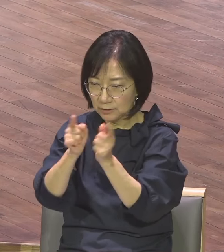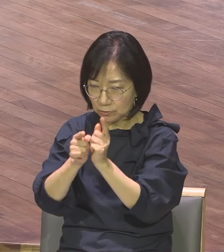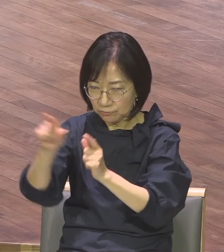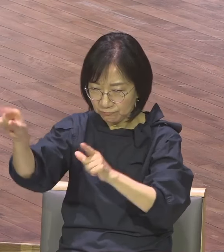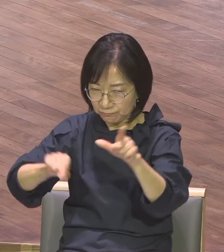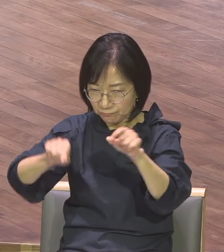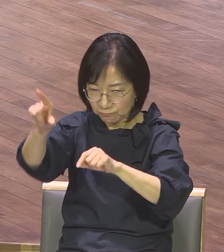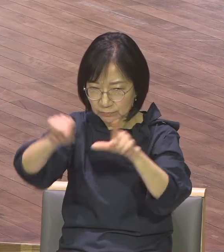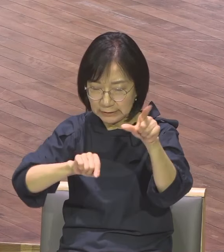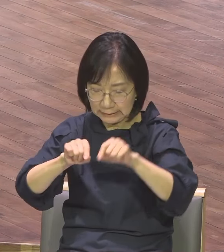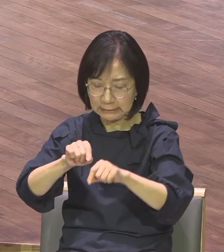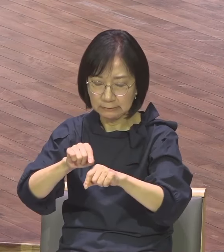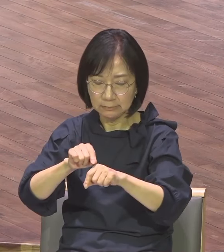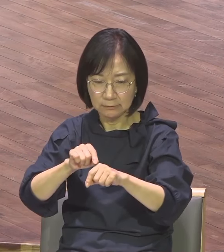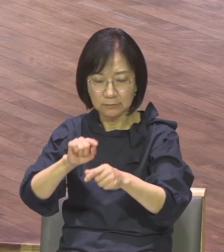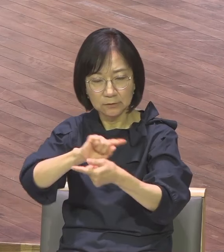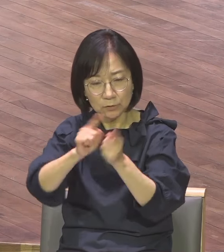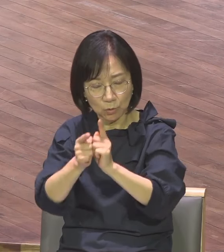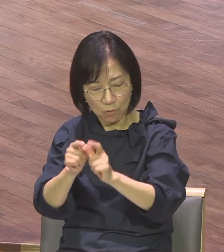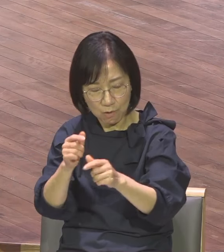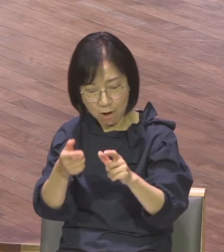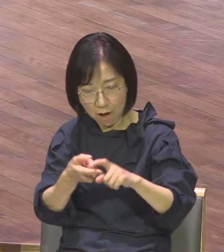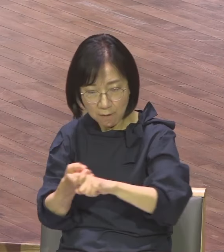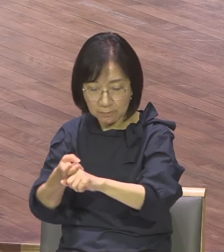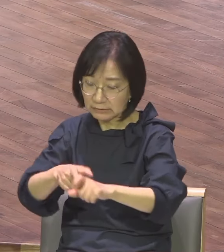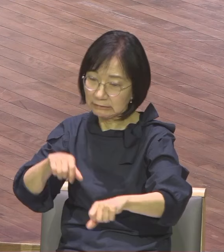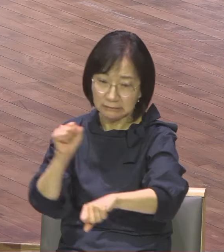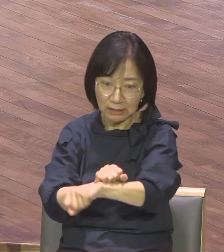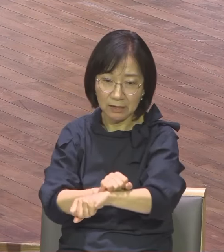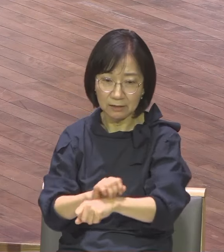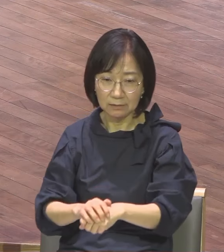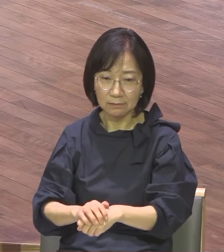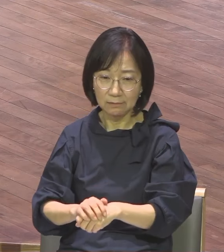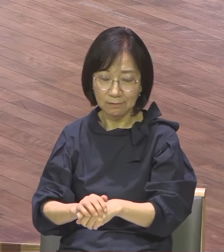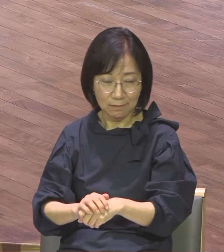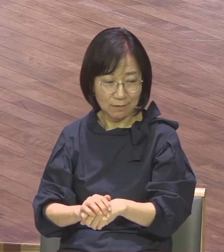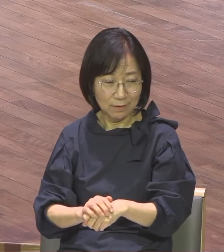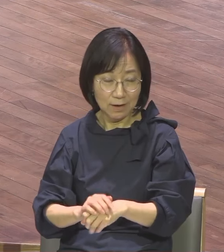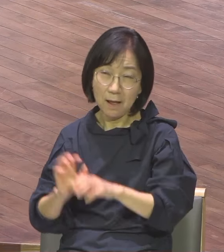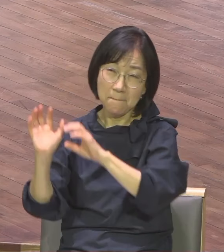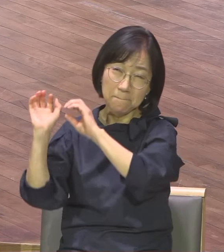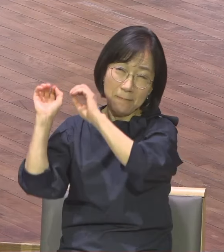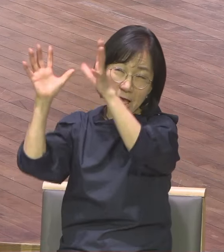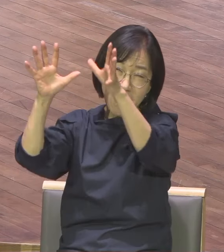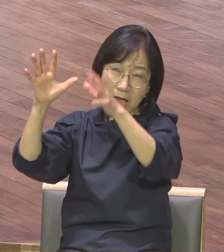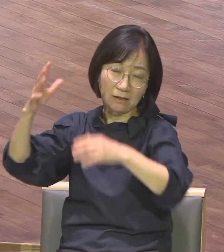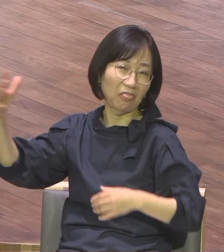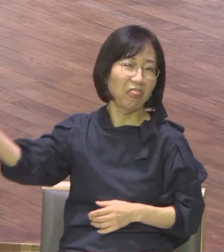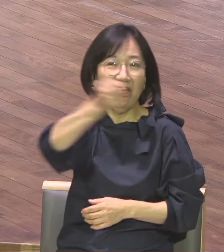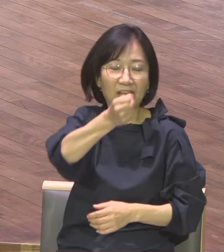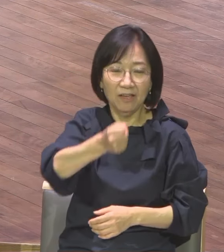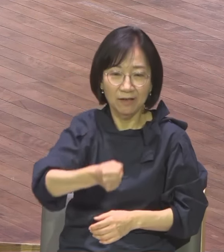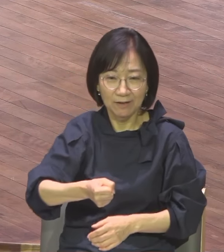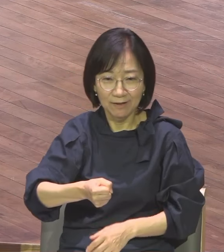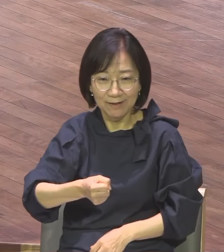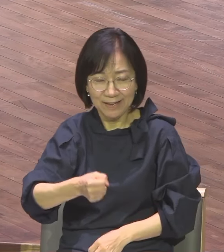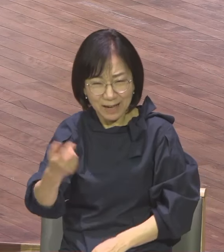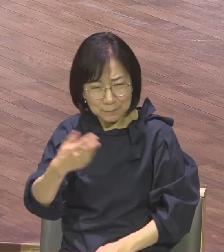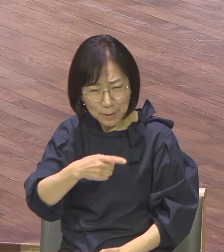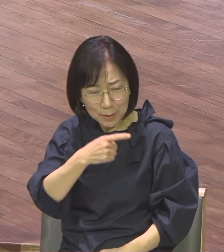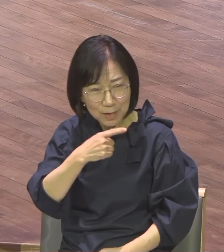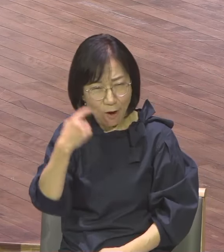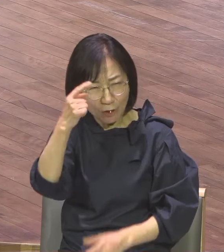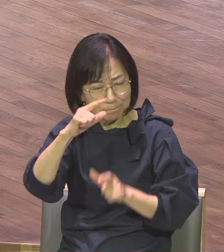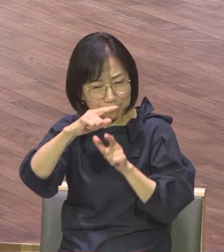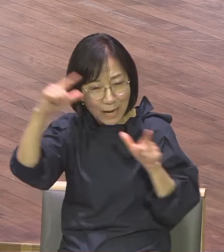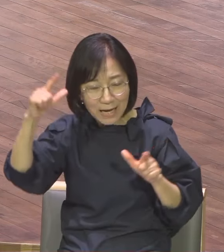피펜이라고 아주 재밌는 친구였지. 그리고 리바운드 왕 데니스 로드맨 북한까지 갔다 왔잖아요. 로드맨 아시죠?